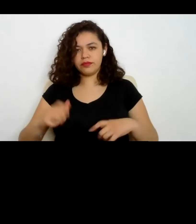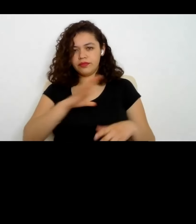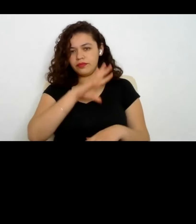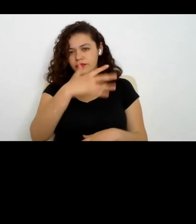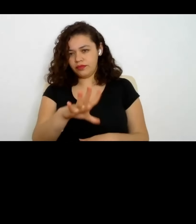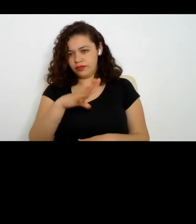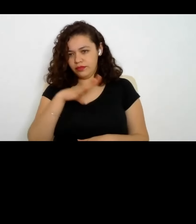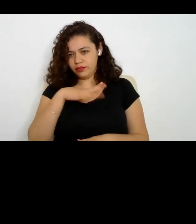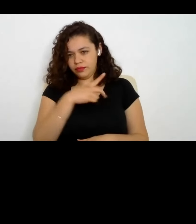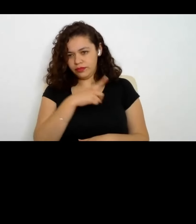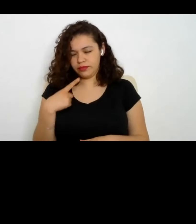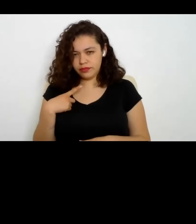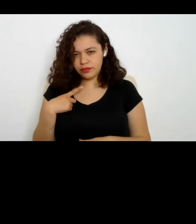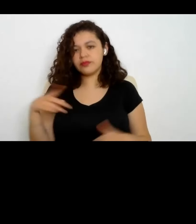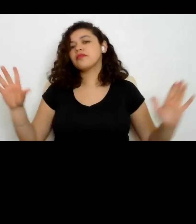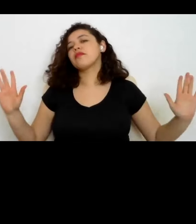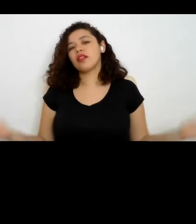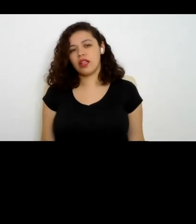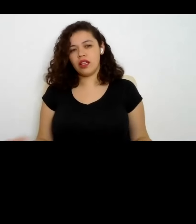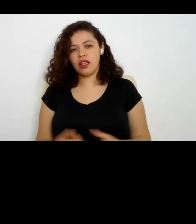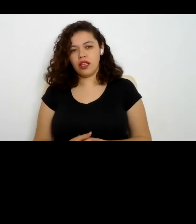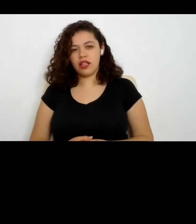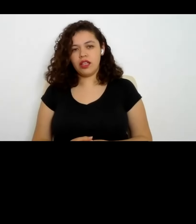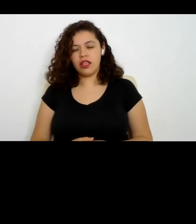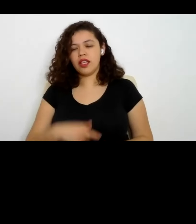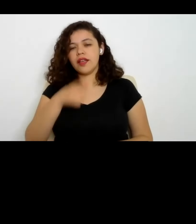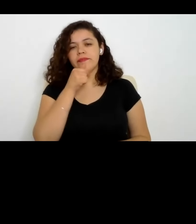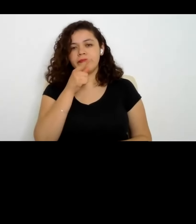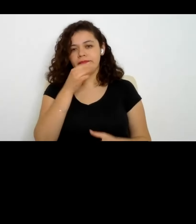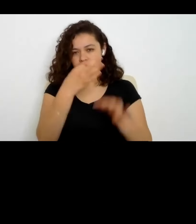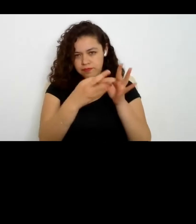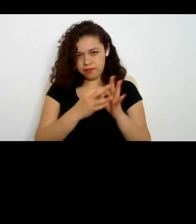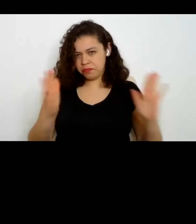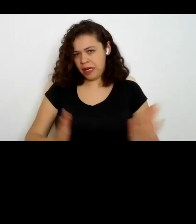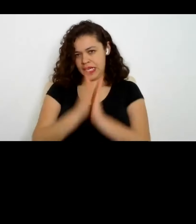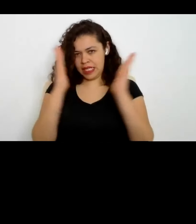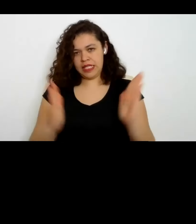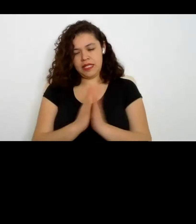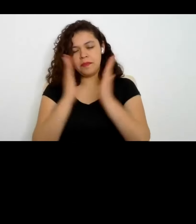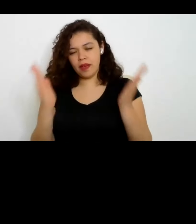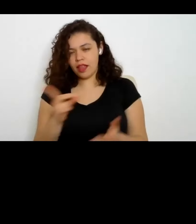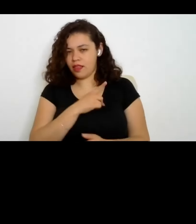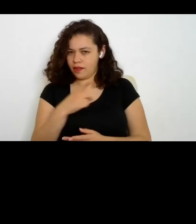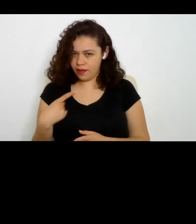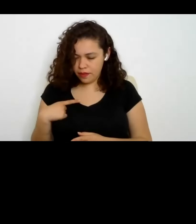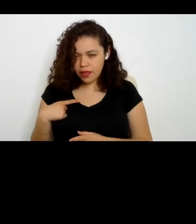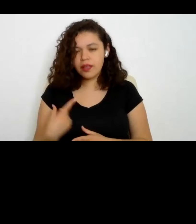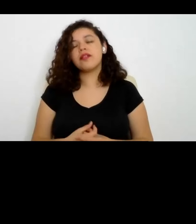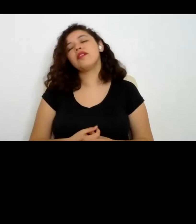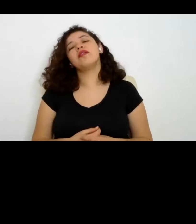es participar de manera activa con el oficial de cumplimiento por parte del resto de los empleados de